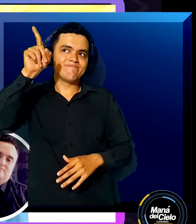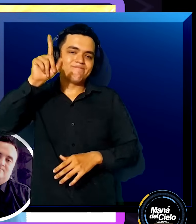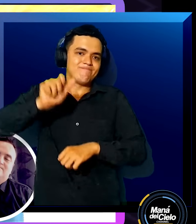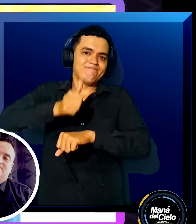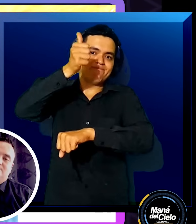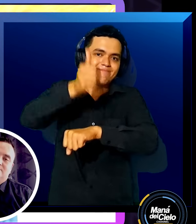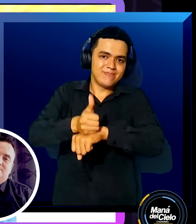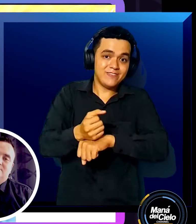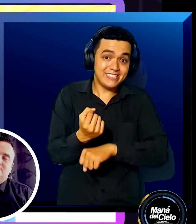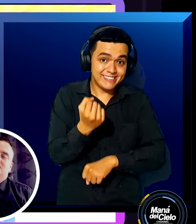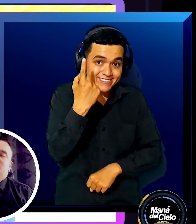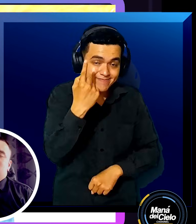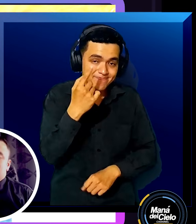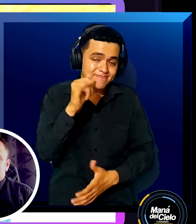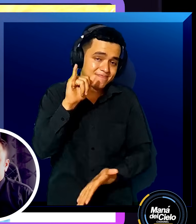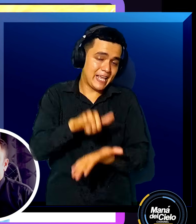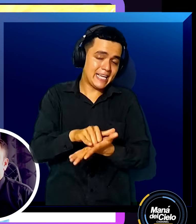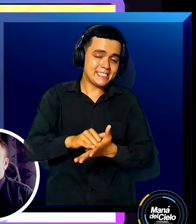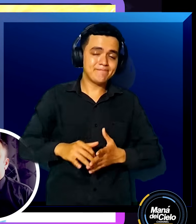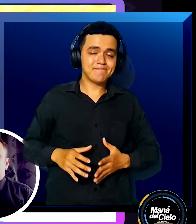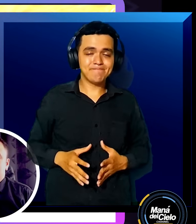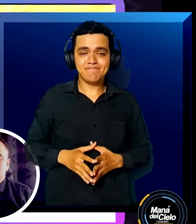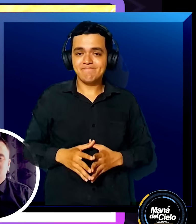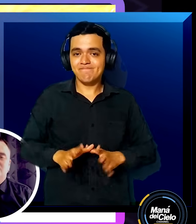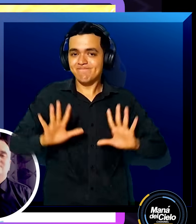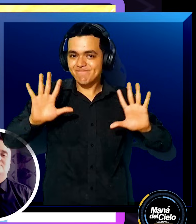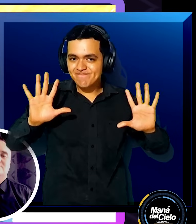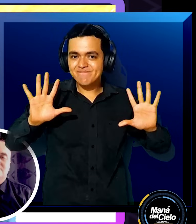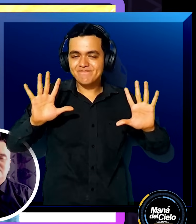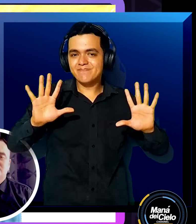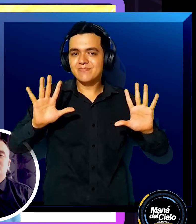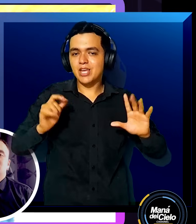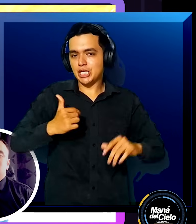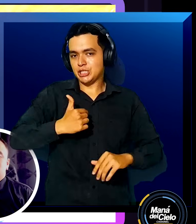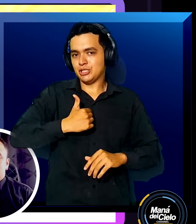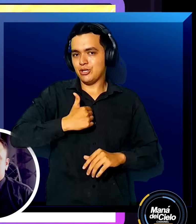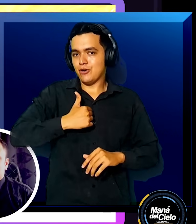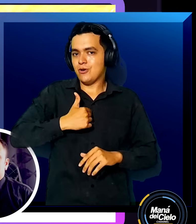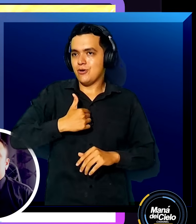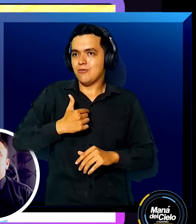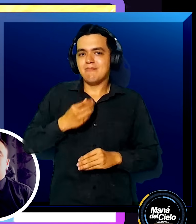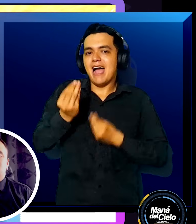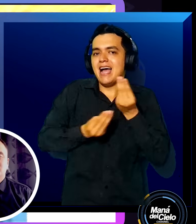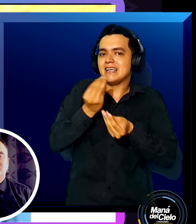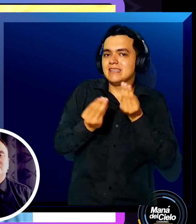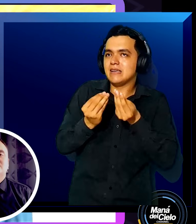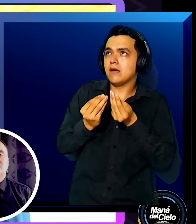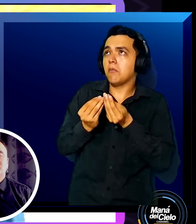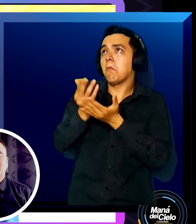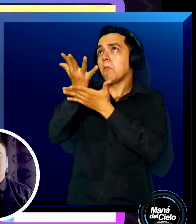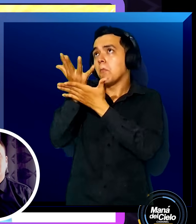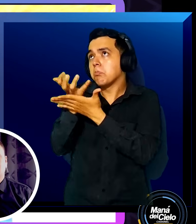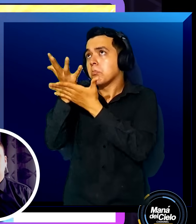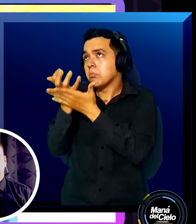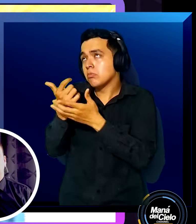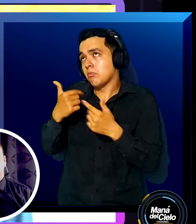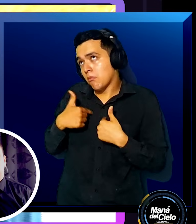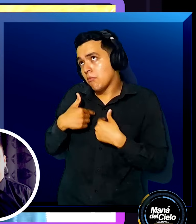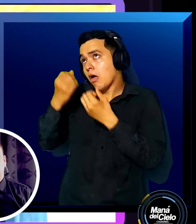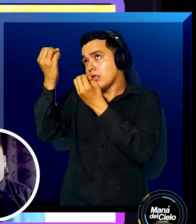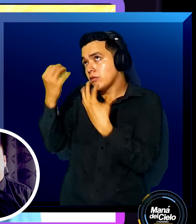sanándola, gloria a Dios. Y si no, a la hora de la verdad se salvó, que lo primero. Y estando allí en Cali, hermanos, un día